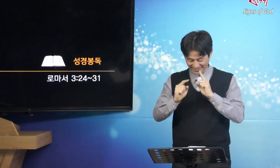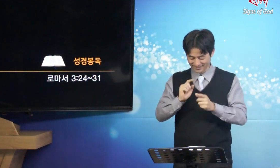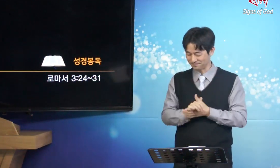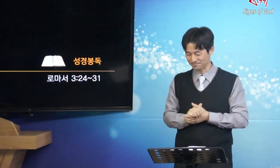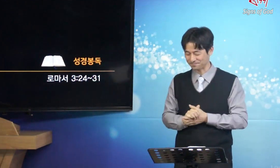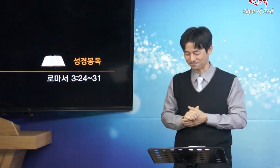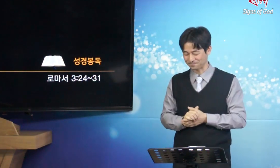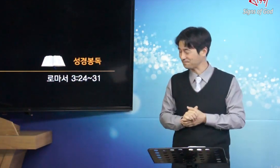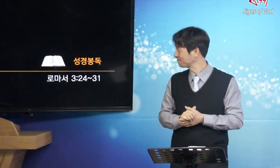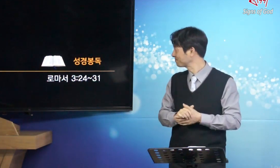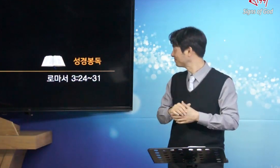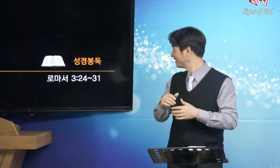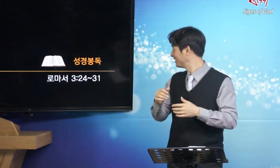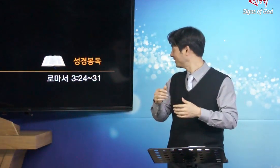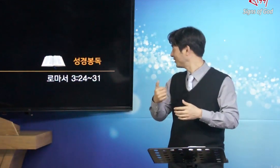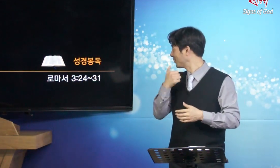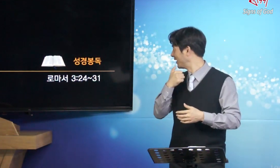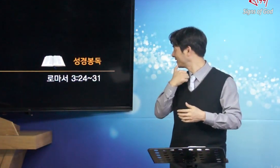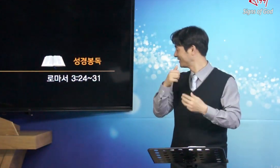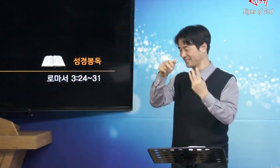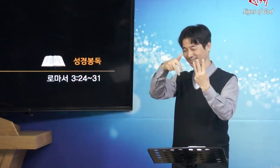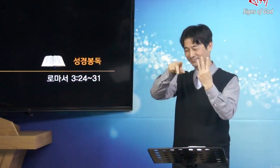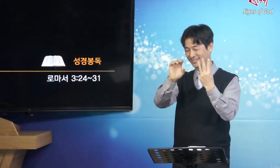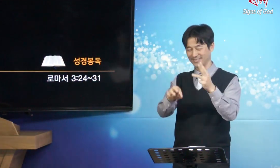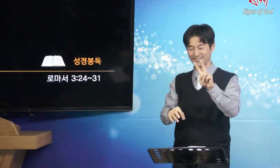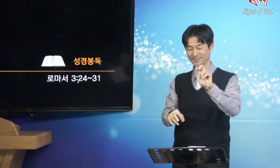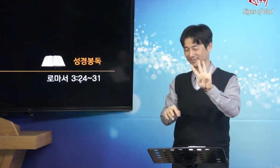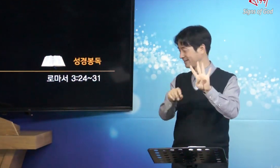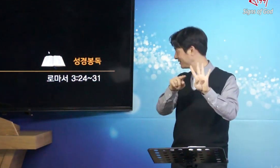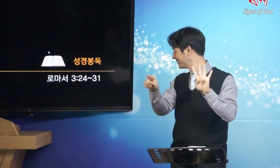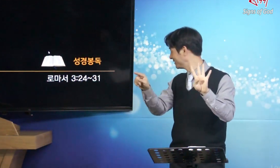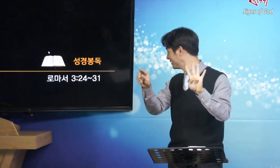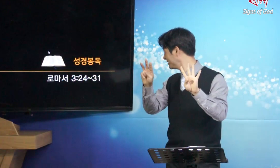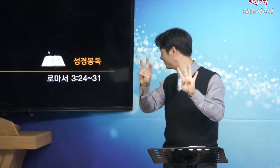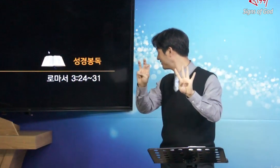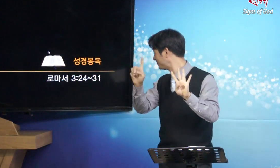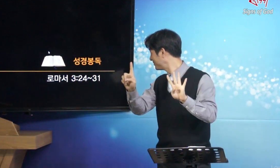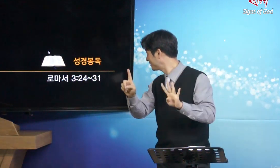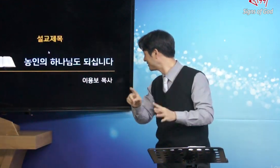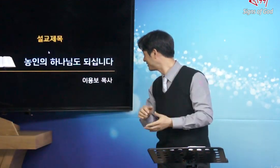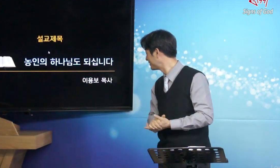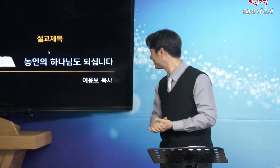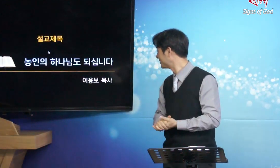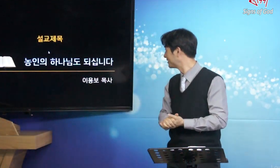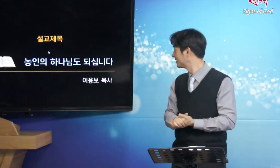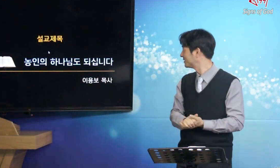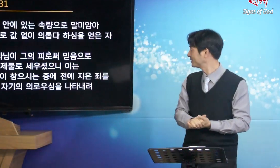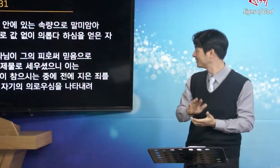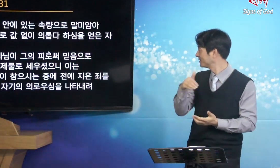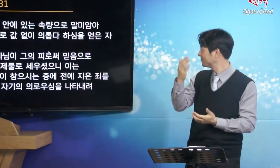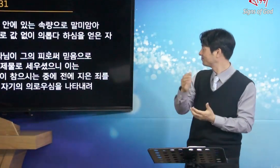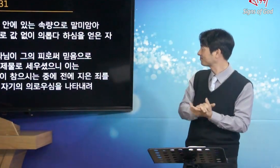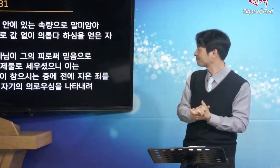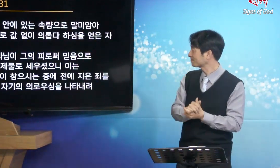네, 오늘 주신 하나님 말씀은 로마서 3장 24절부터 31절까지입니다.